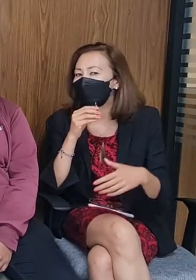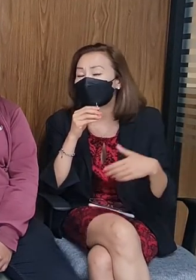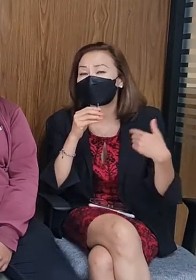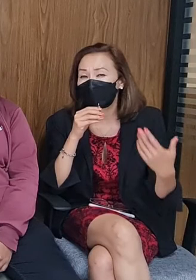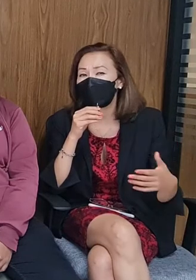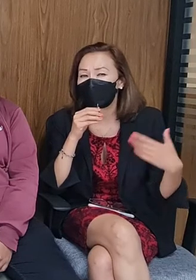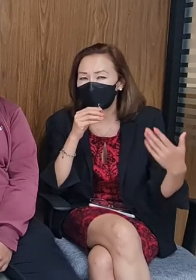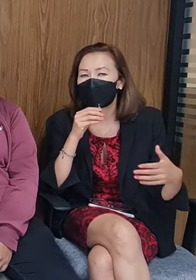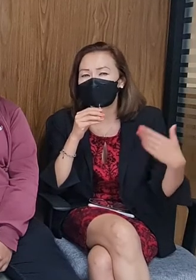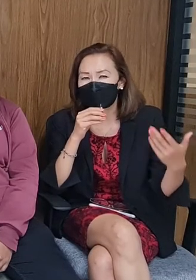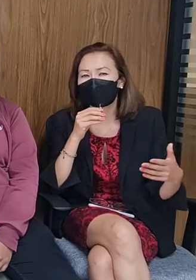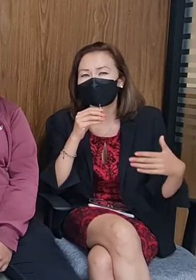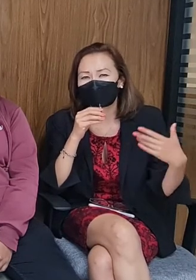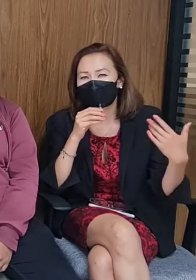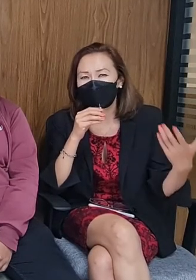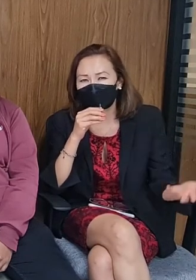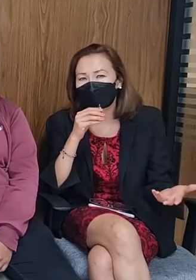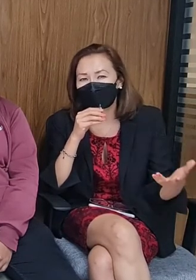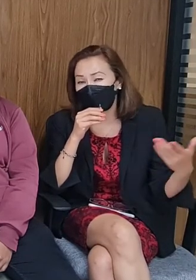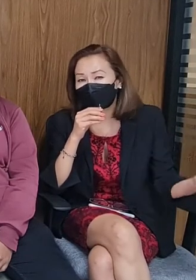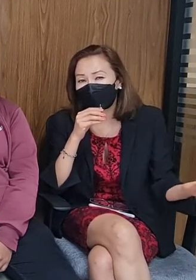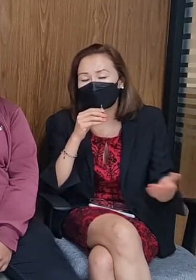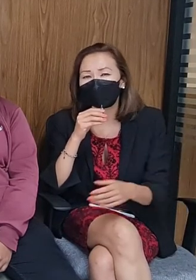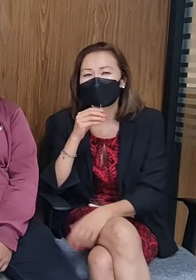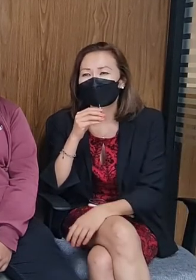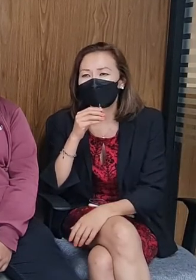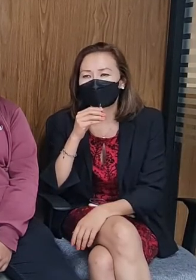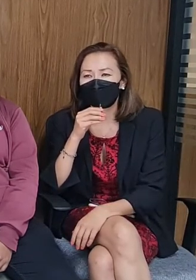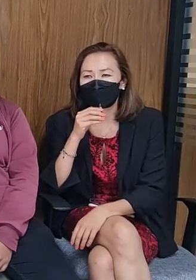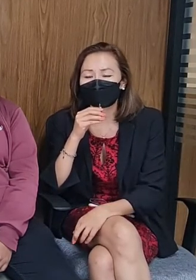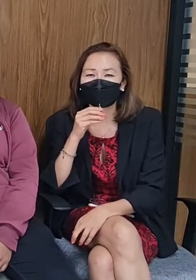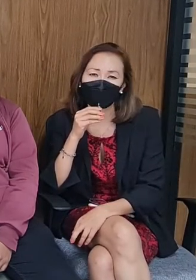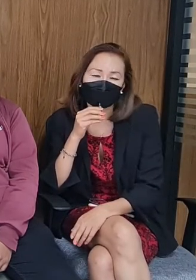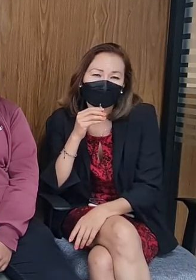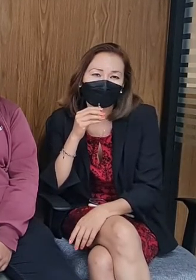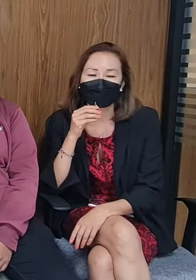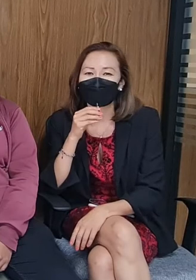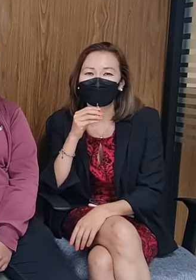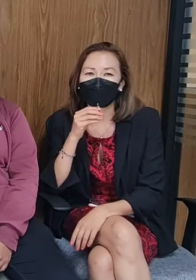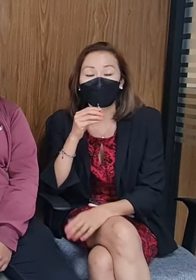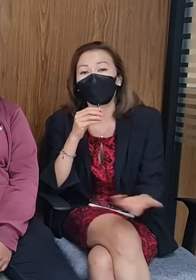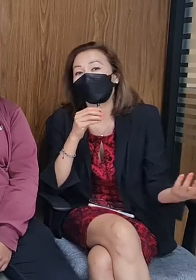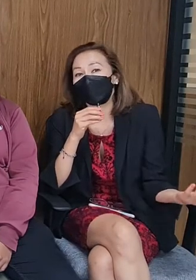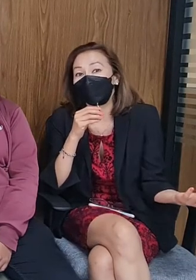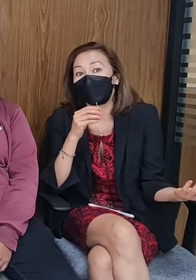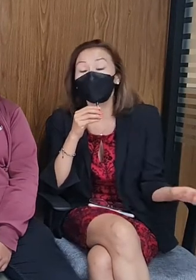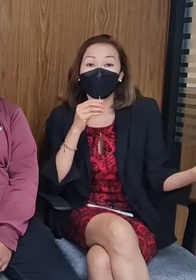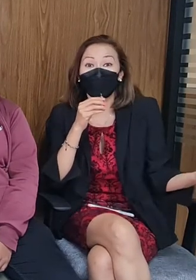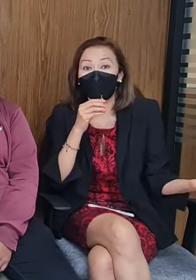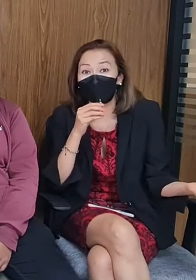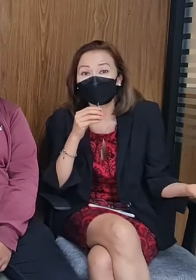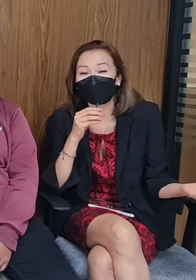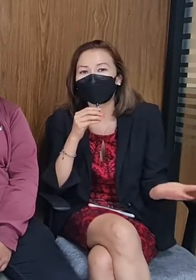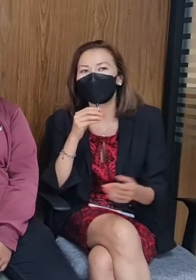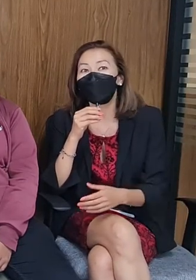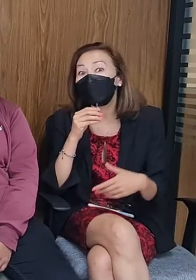ellos van a aplicar todos los conocimientos que van a adquirir en su carrera, a lo largo de su carrera. Entonces, pues yo me siento muy